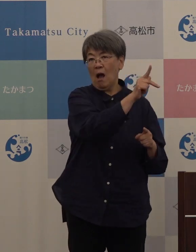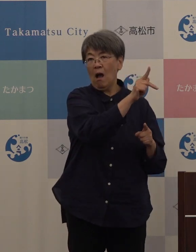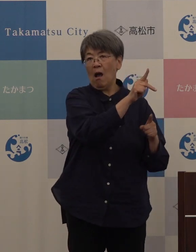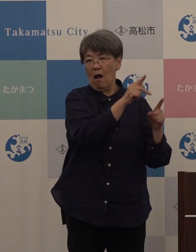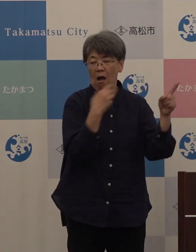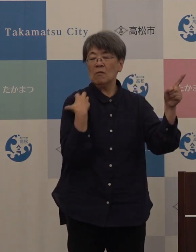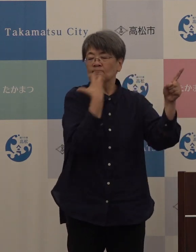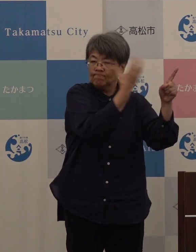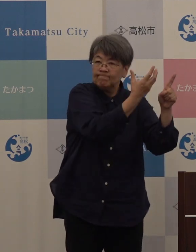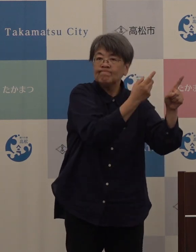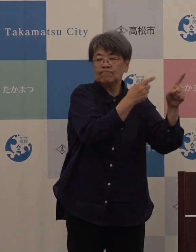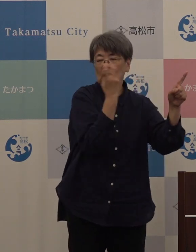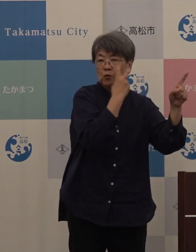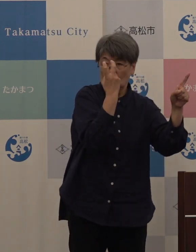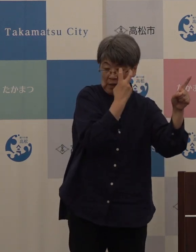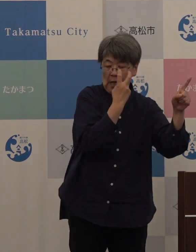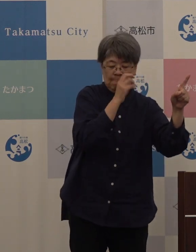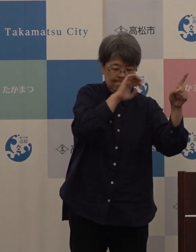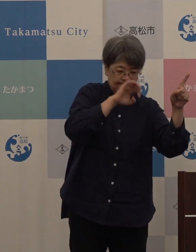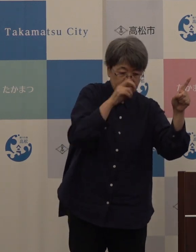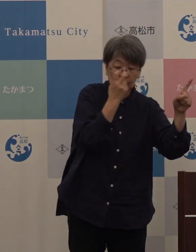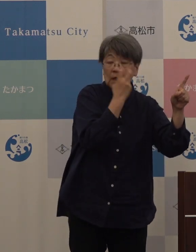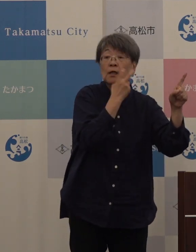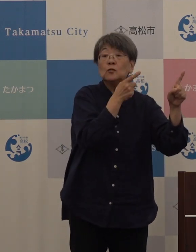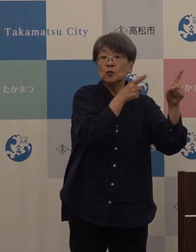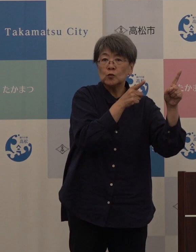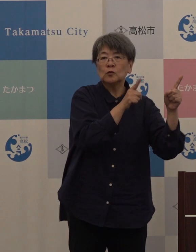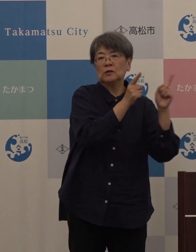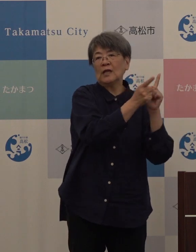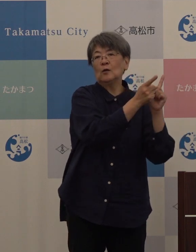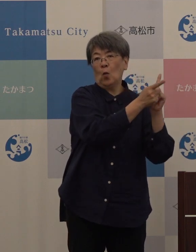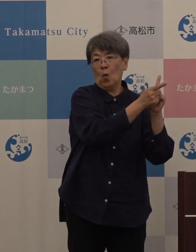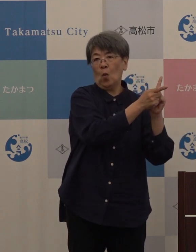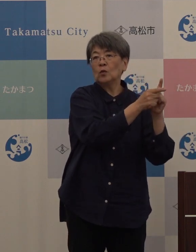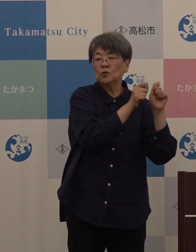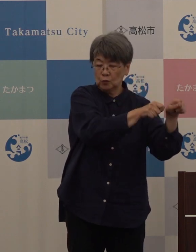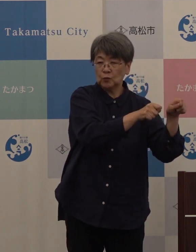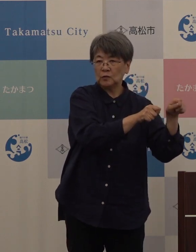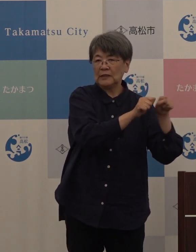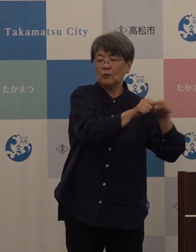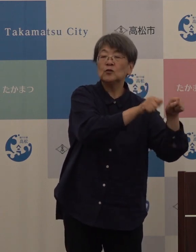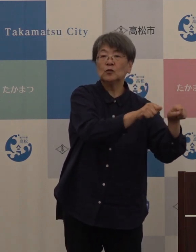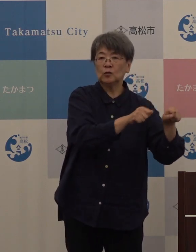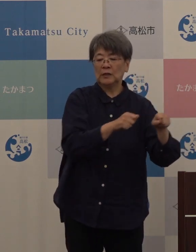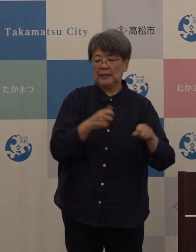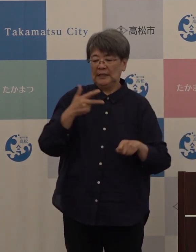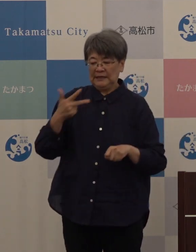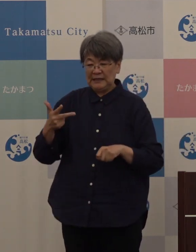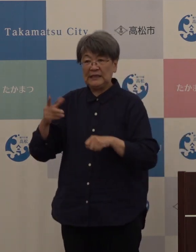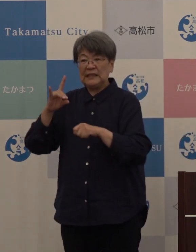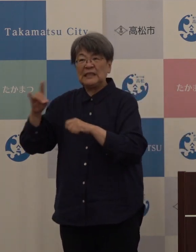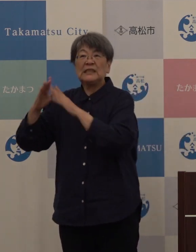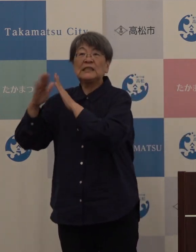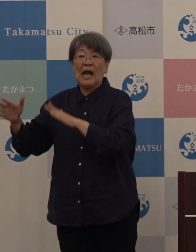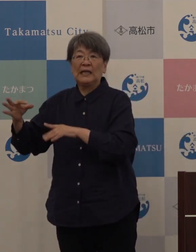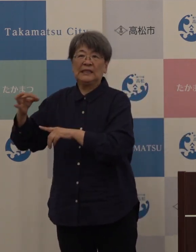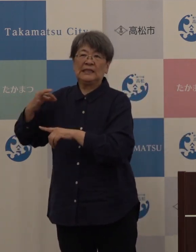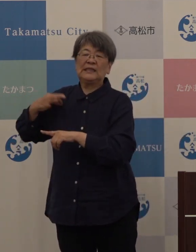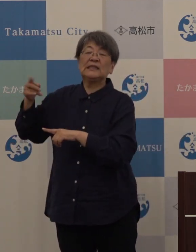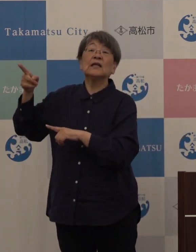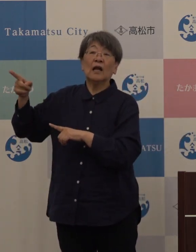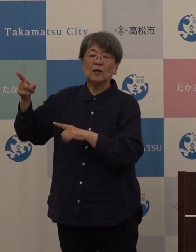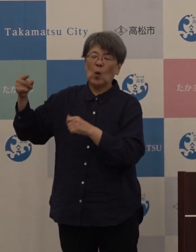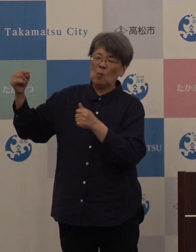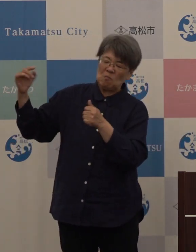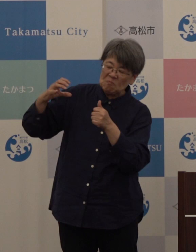れを調査をした上で、事実確認をした上で対応するということになりますが、市の市議会議員さんからの言